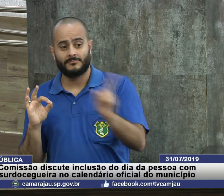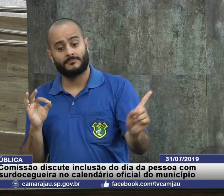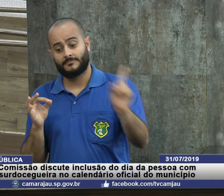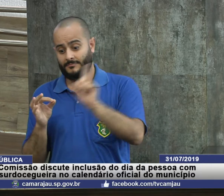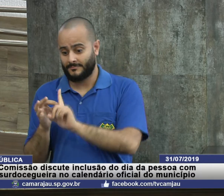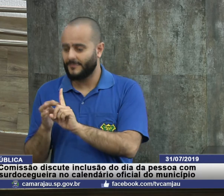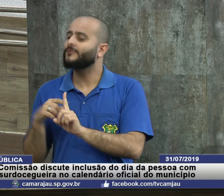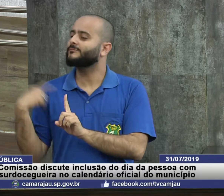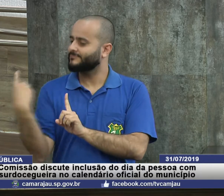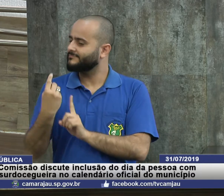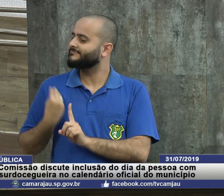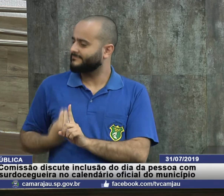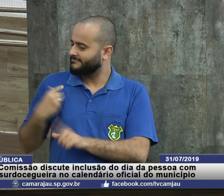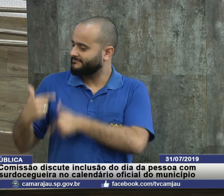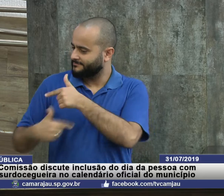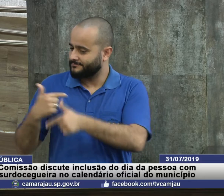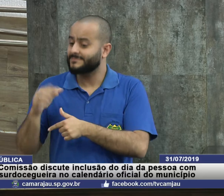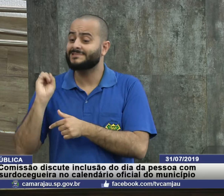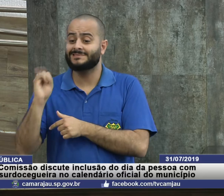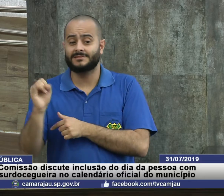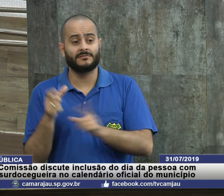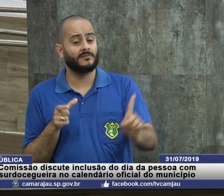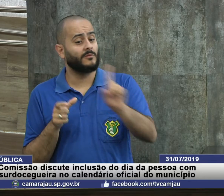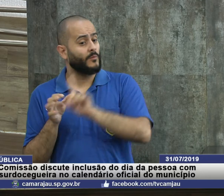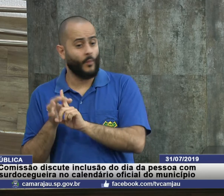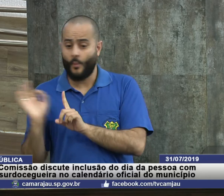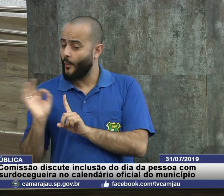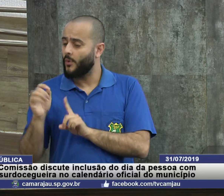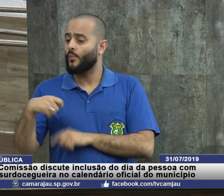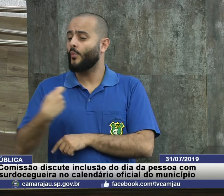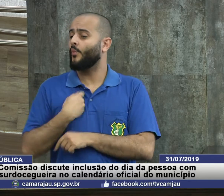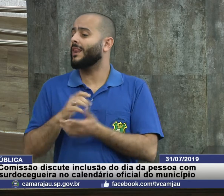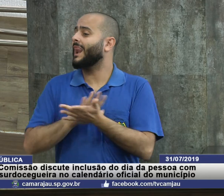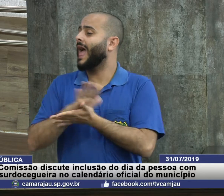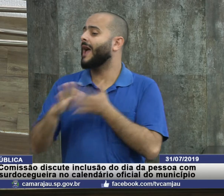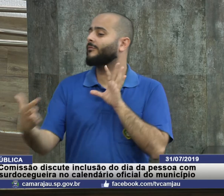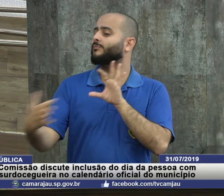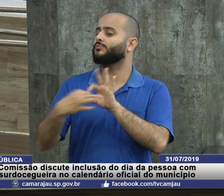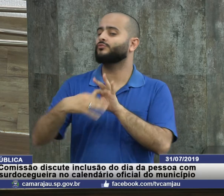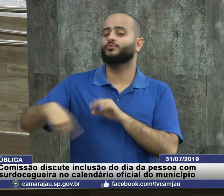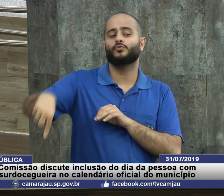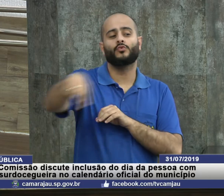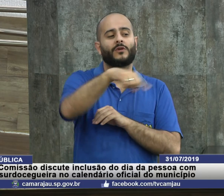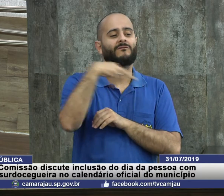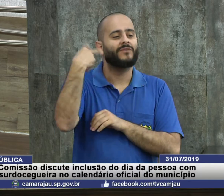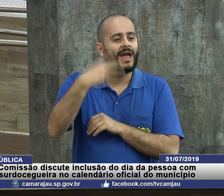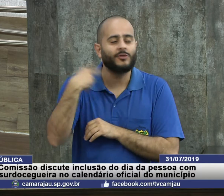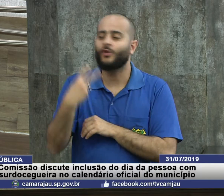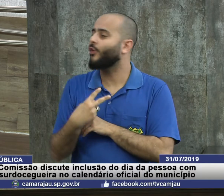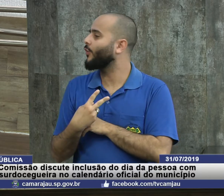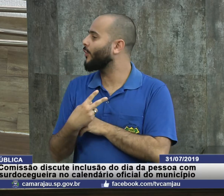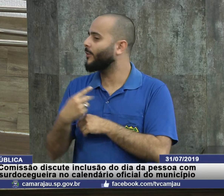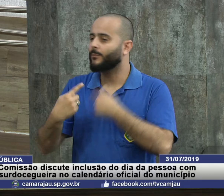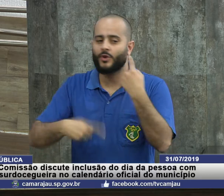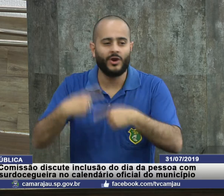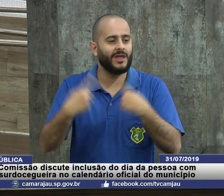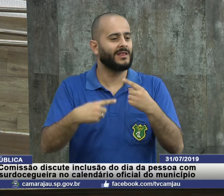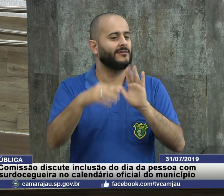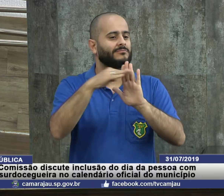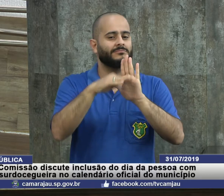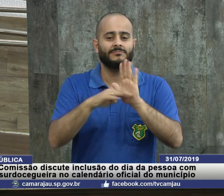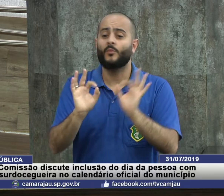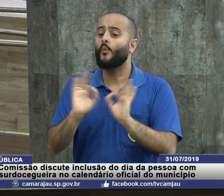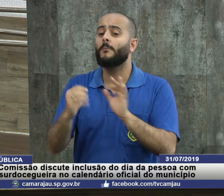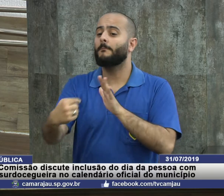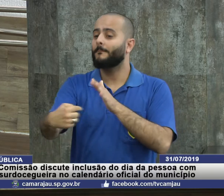a gente carrega a nossa bandeira, né, da pessoa com deficiência, nada sobre nós sem nós. Então, tudo o que